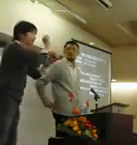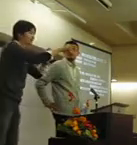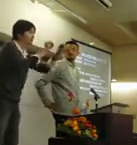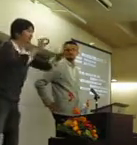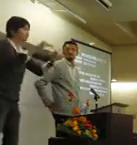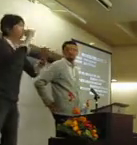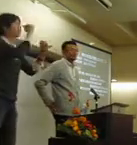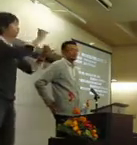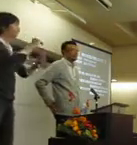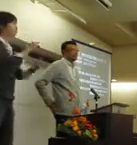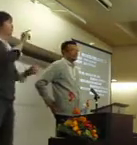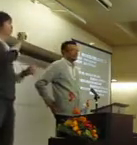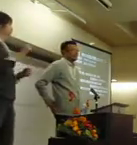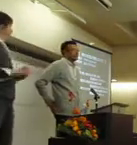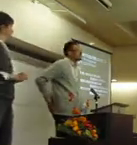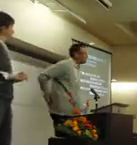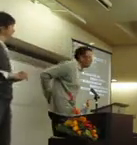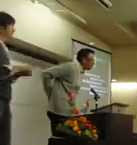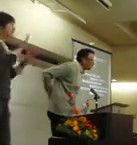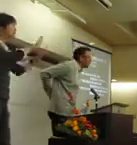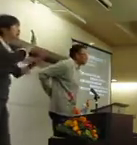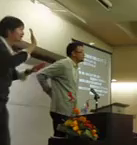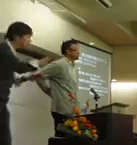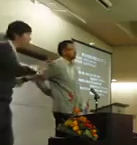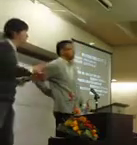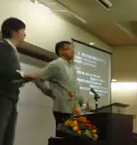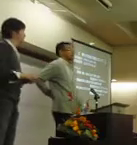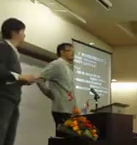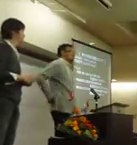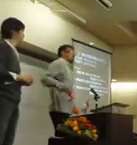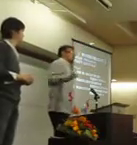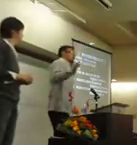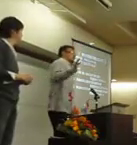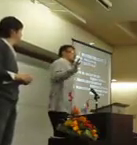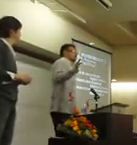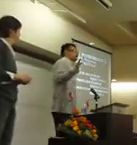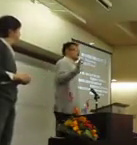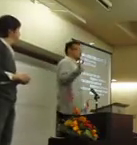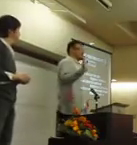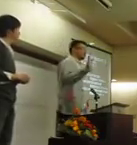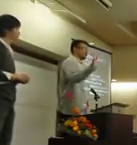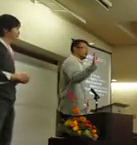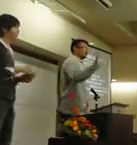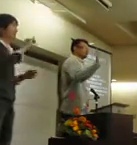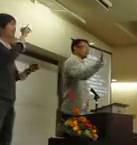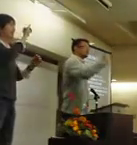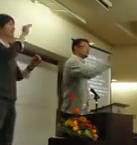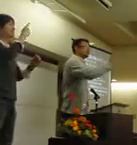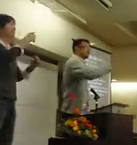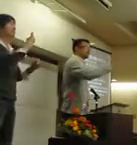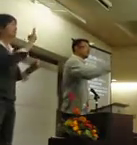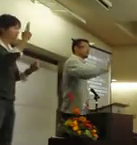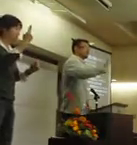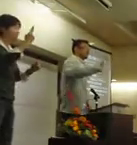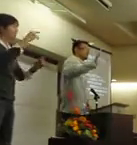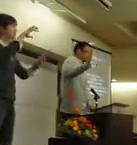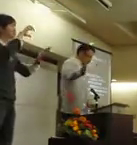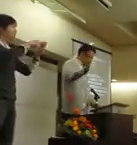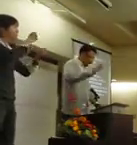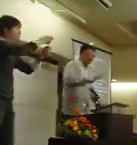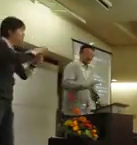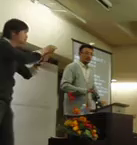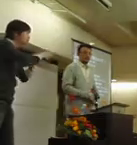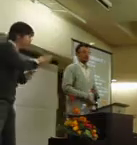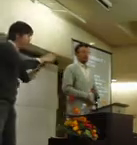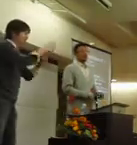今でも インドの方の農村の民